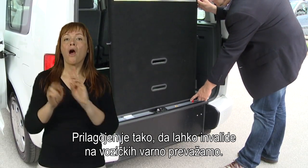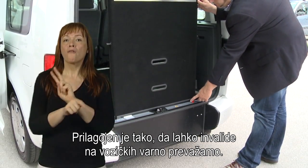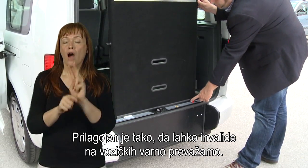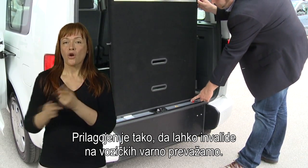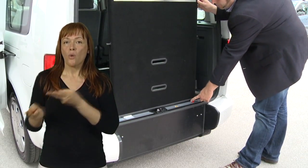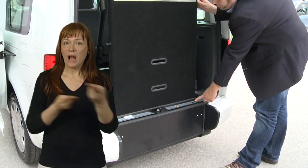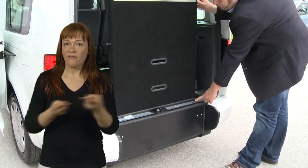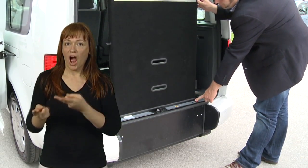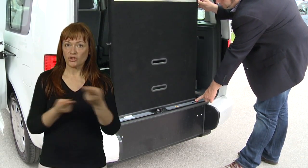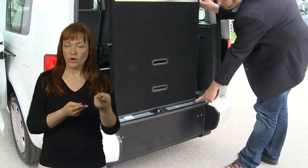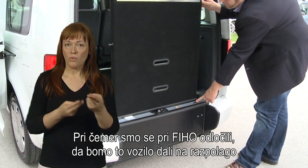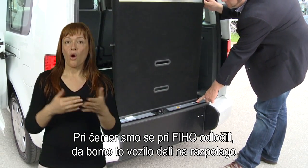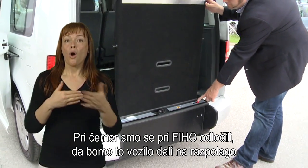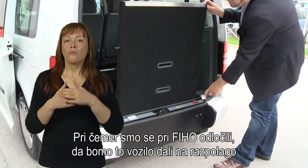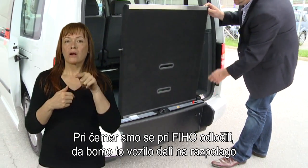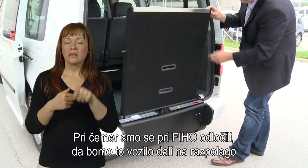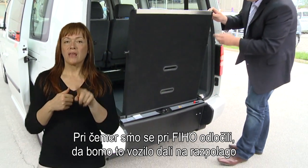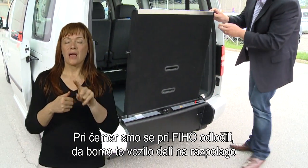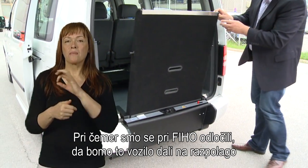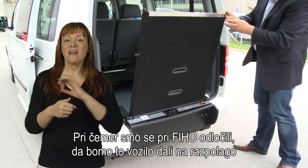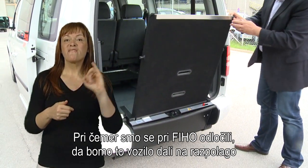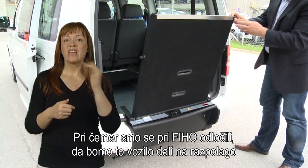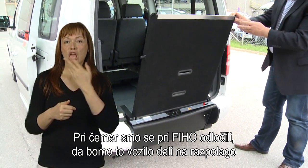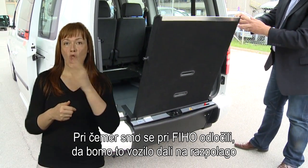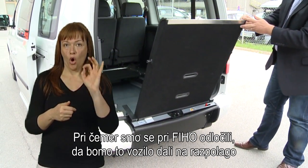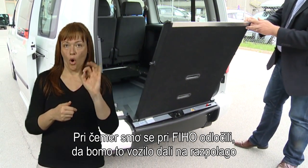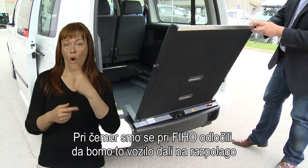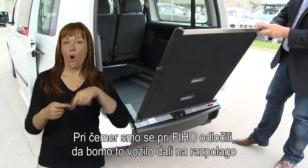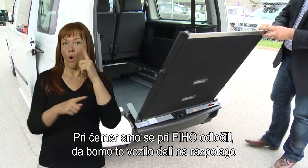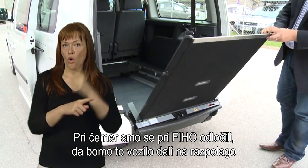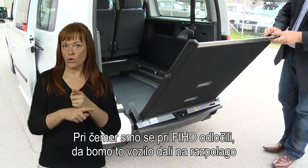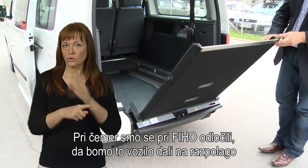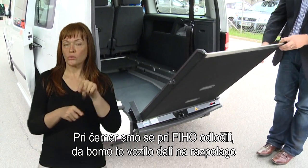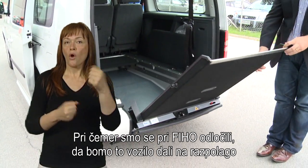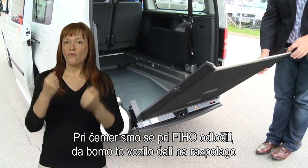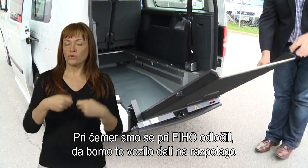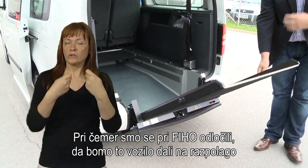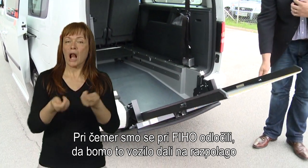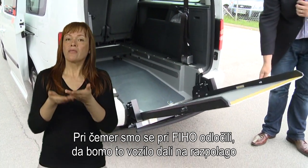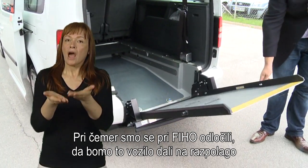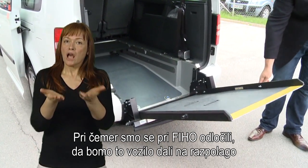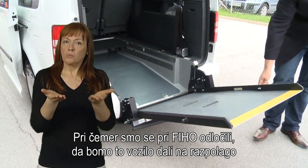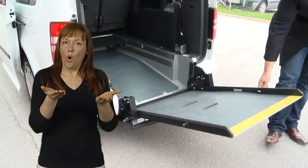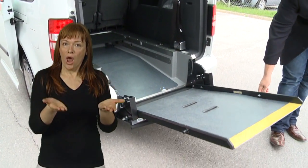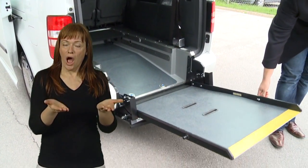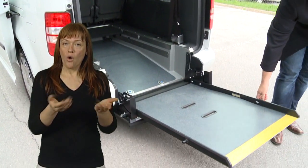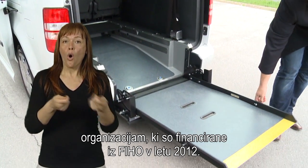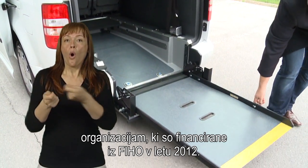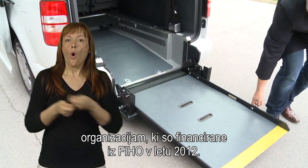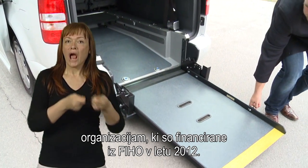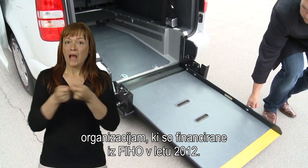varno prevažamo. Pri čemer smo se v FIHO odločili, da bomo to vozilo dali na